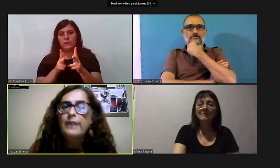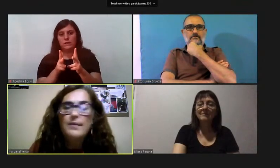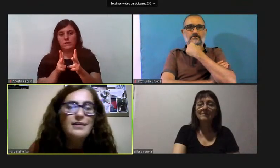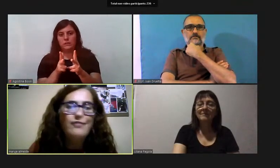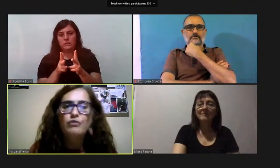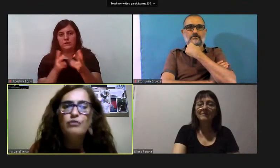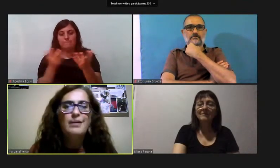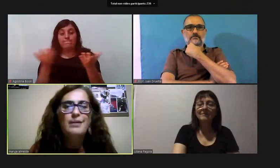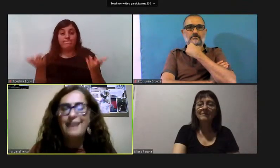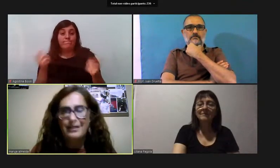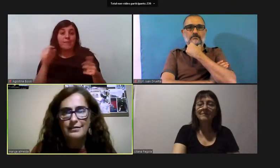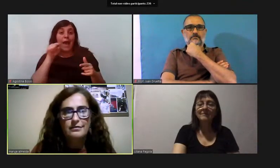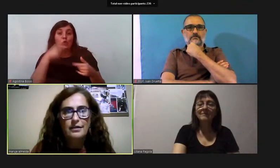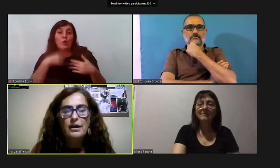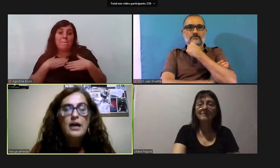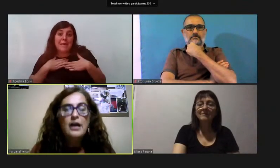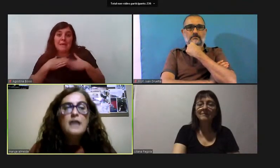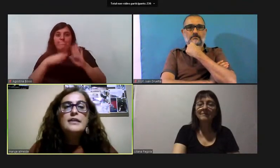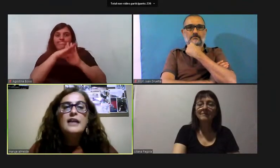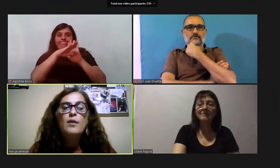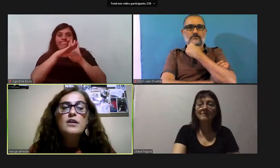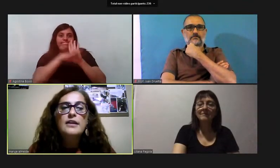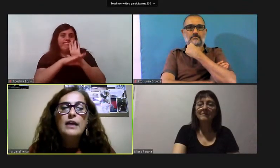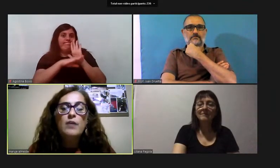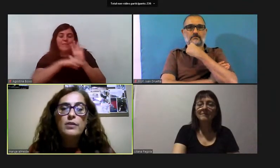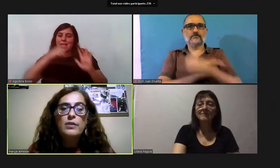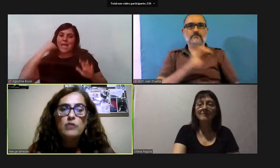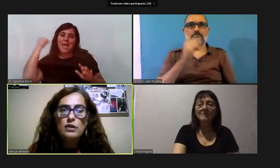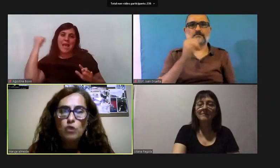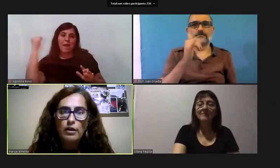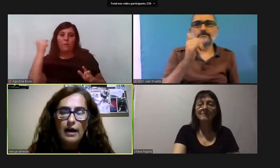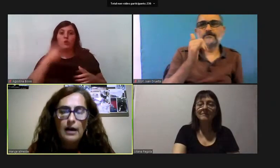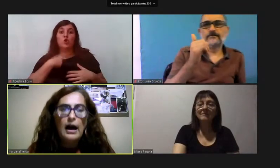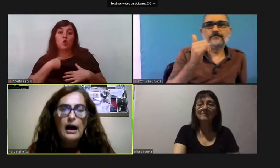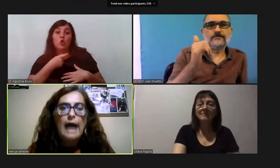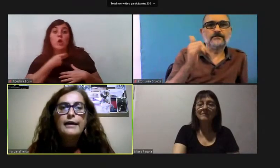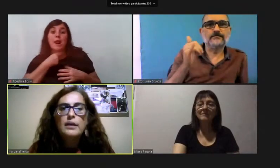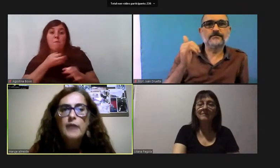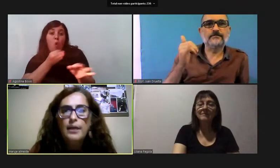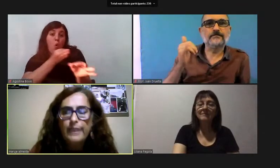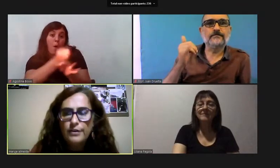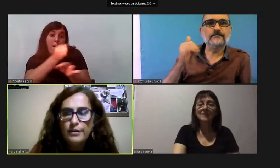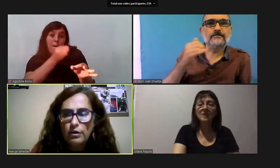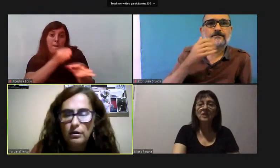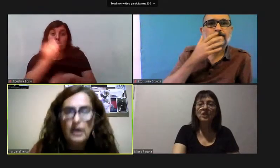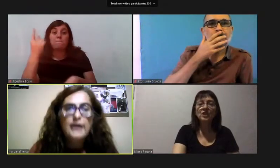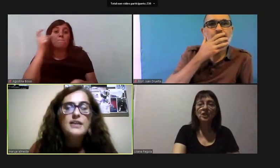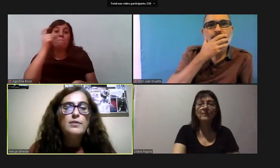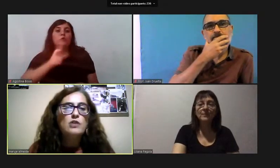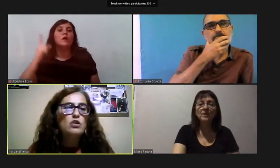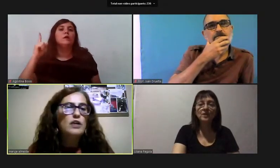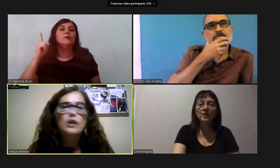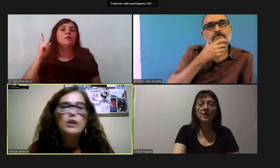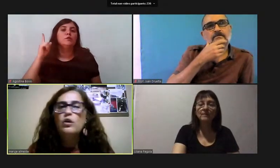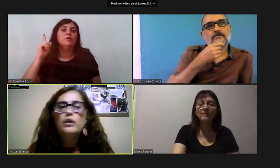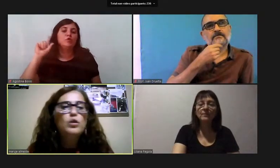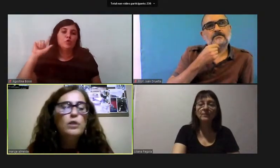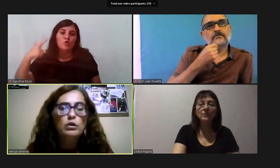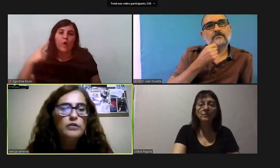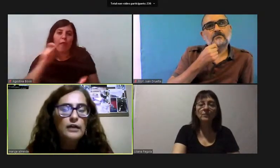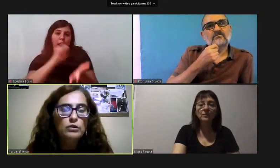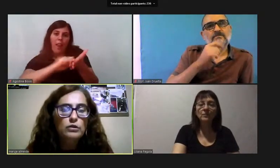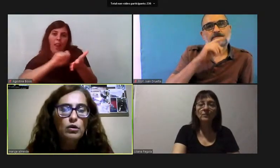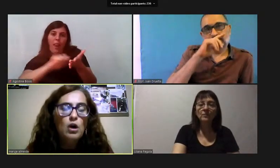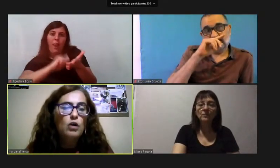las premisas fundamentales, ¿sí? Si queremos enseñarle a una persona sorda a escribir en español, y esa persona sorda no estuvo